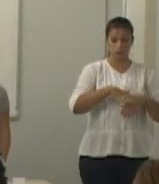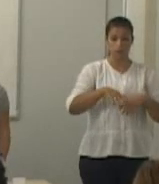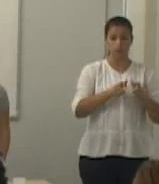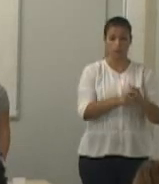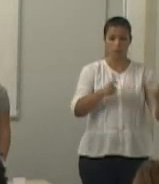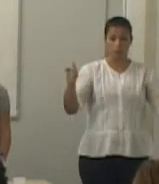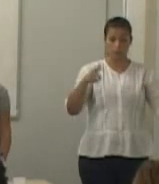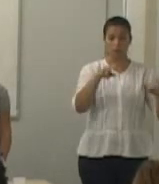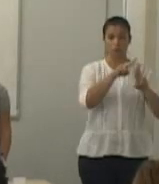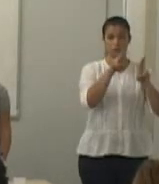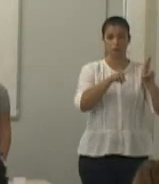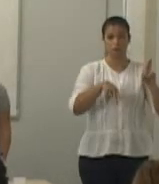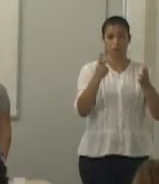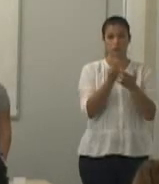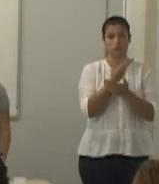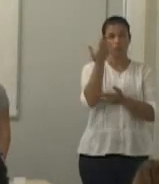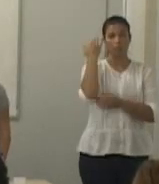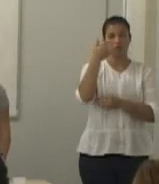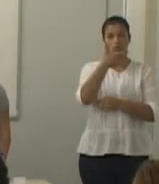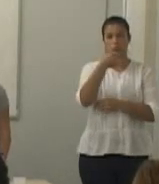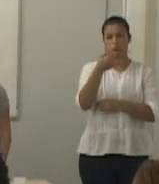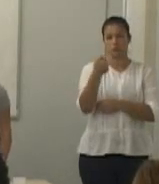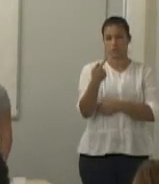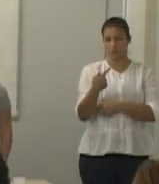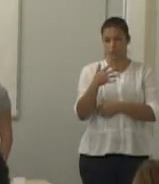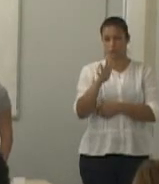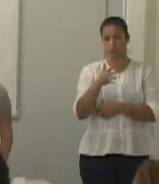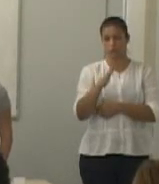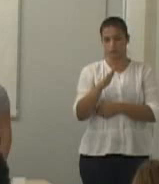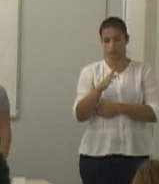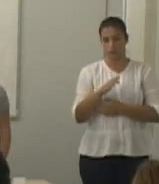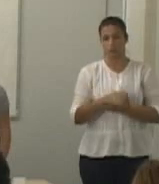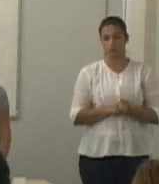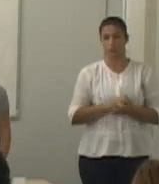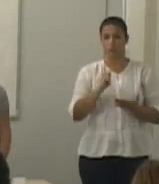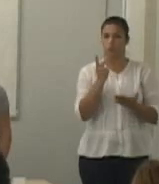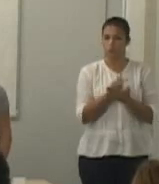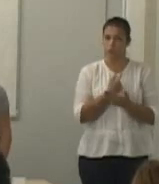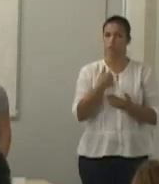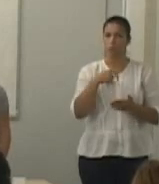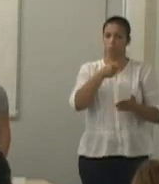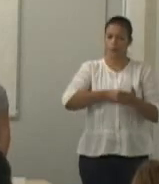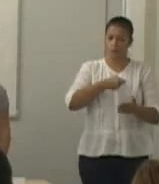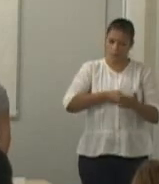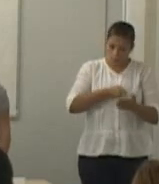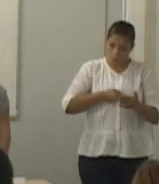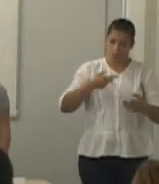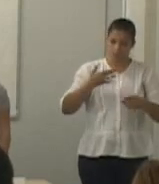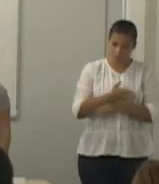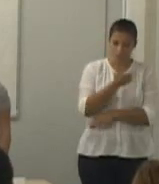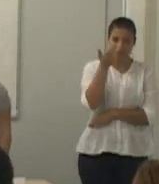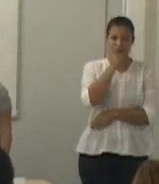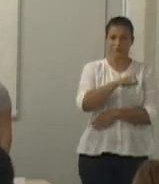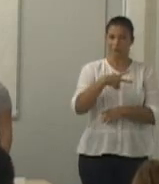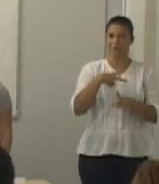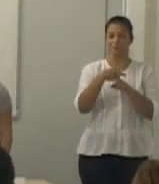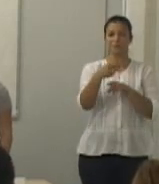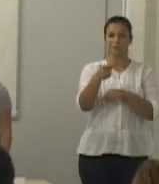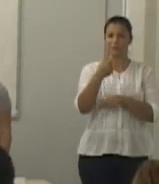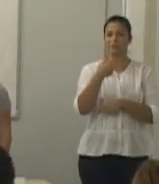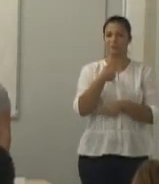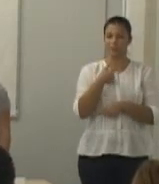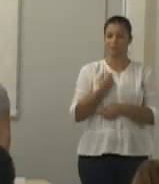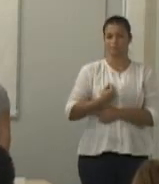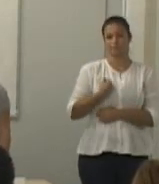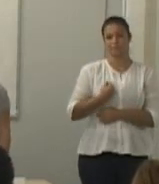aconteceu no ano de 2007 Foi sim uma batalha vencida e eu estava presente naquele momento e